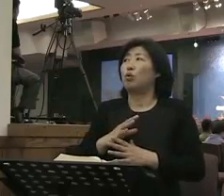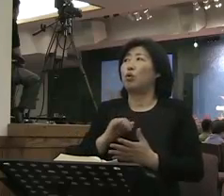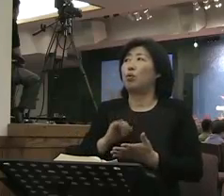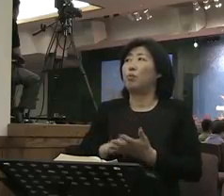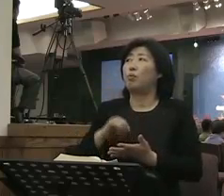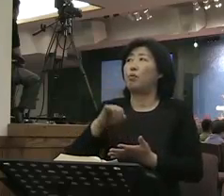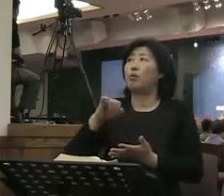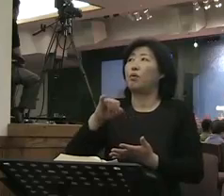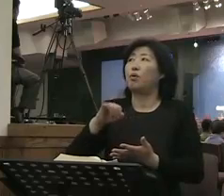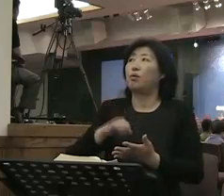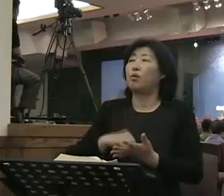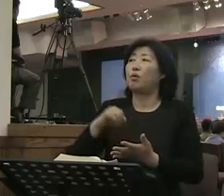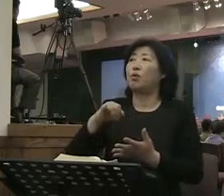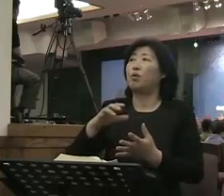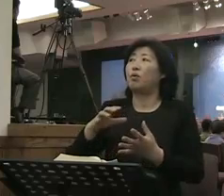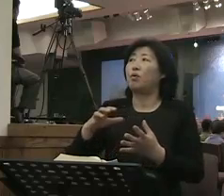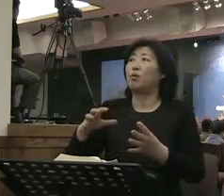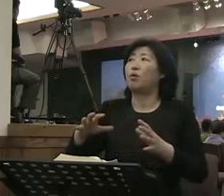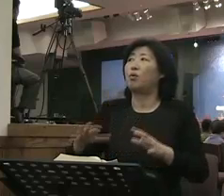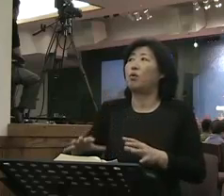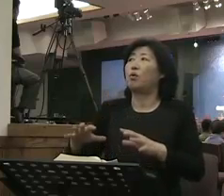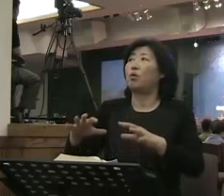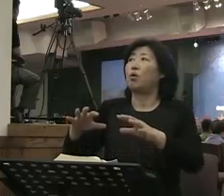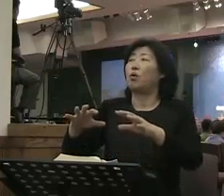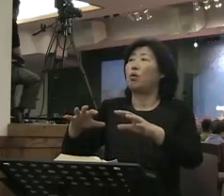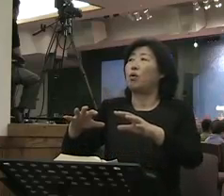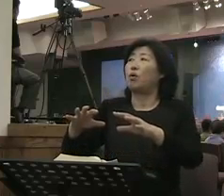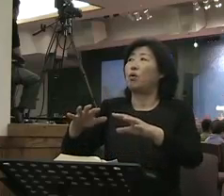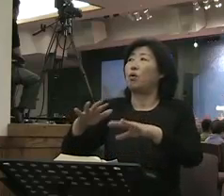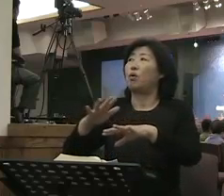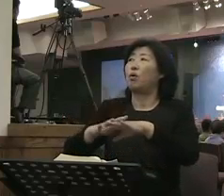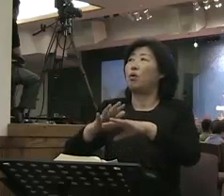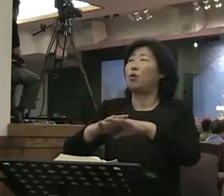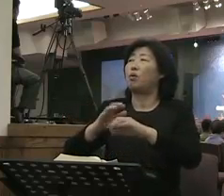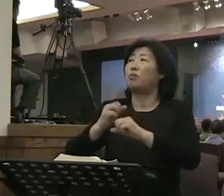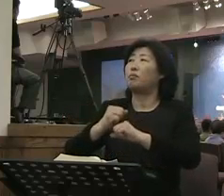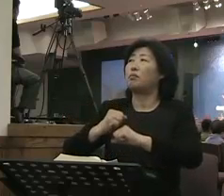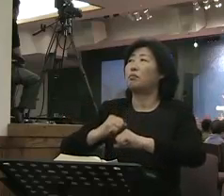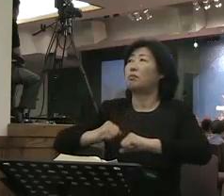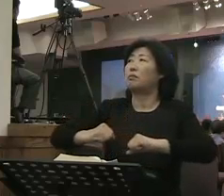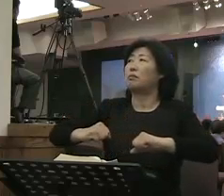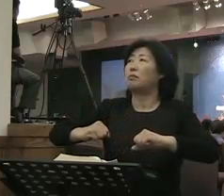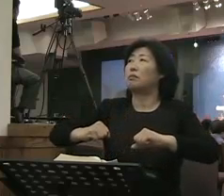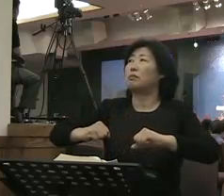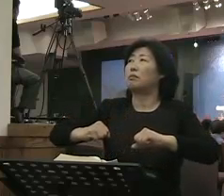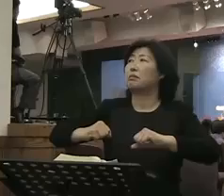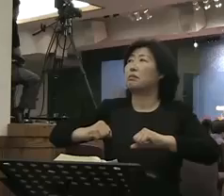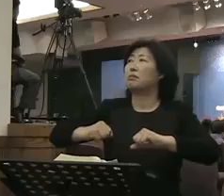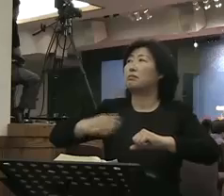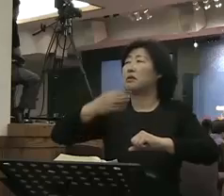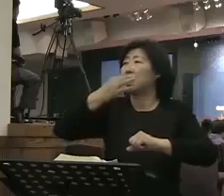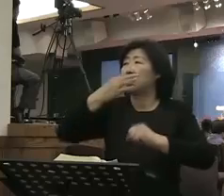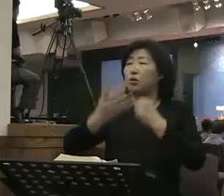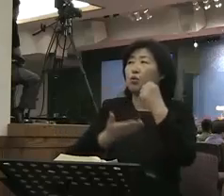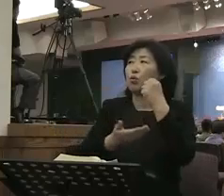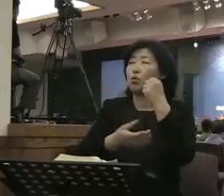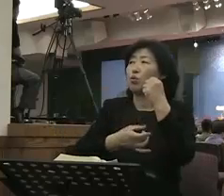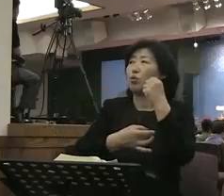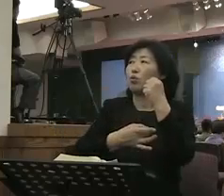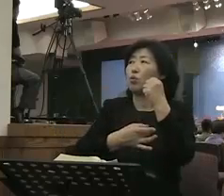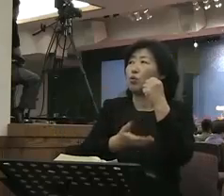메뚜기 떼들이 온 그 대륙을 다니면서 메뚜기 떼들이 모든 곡식을 그냥 파괴하는 그러한